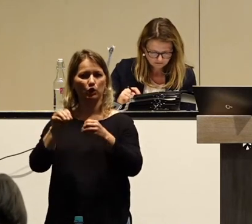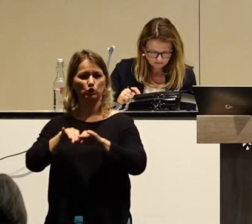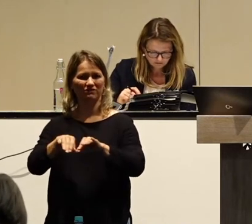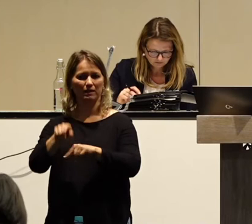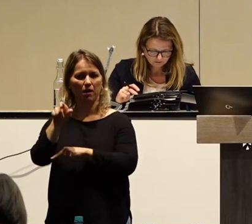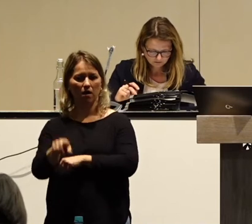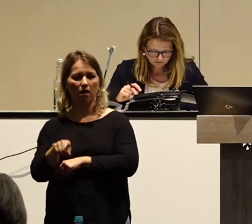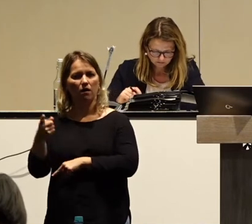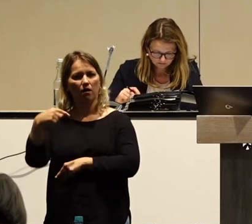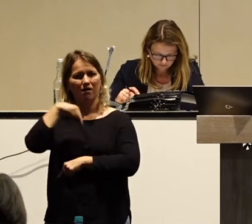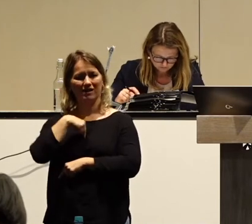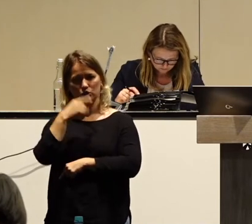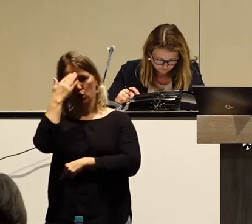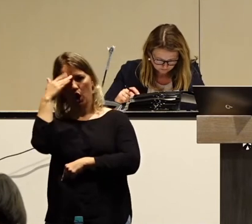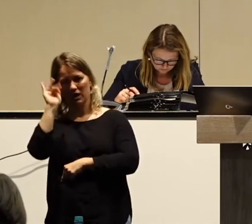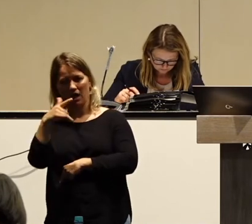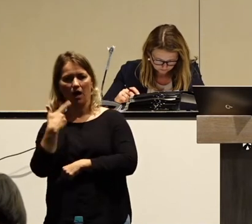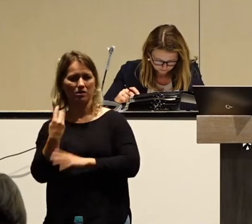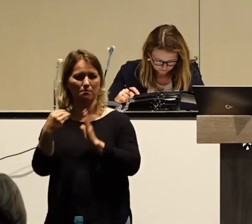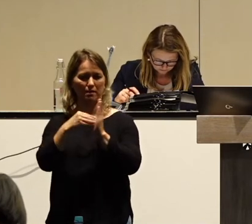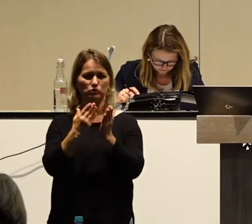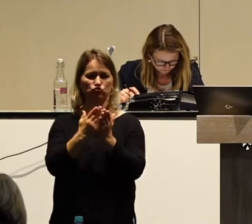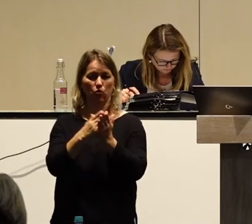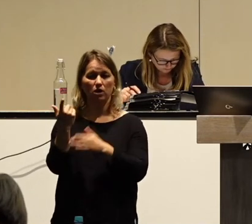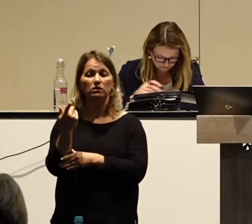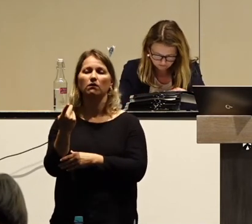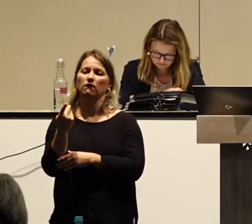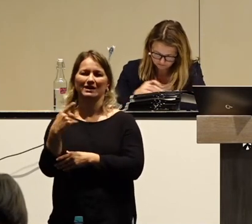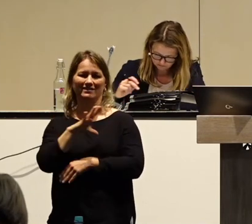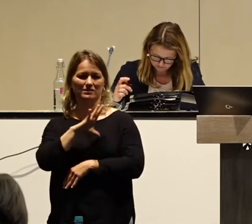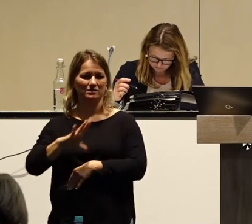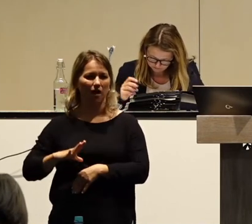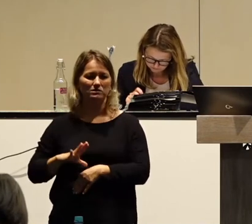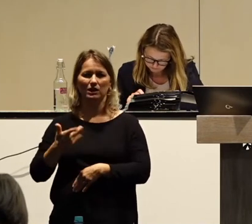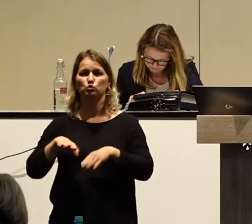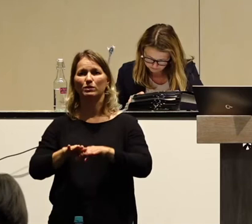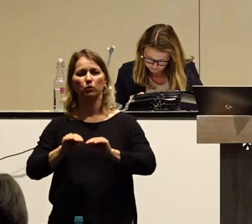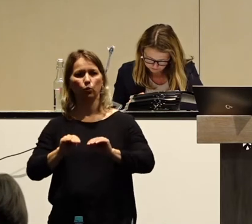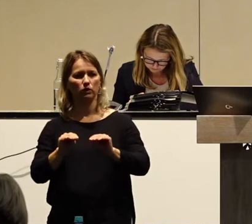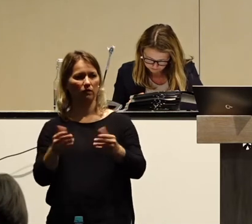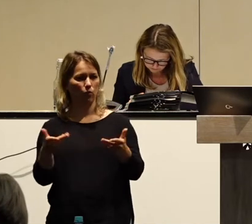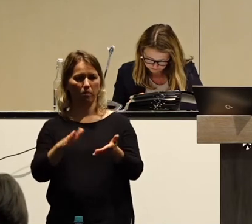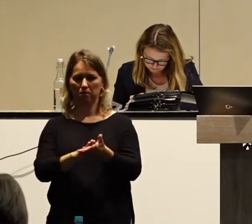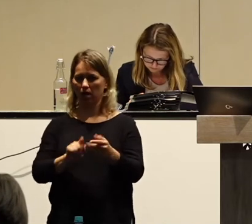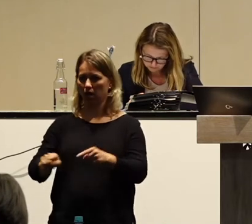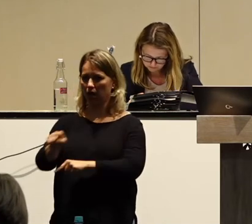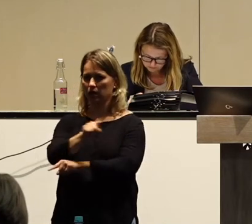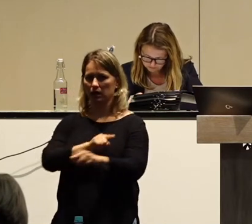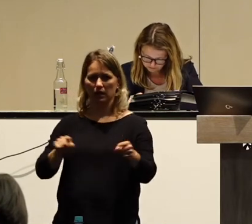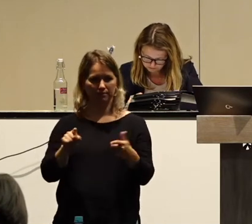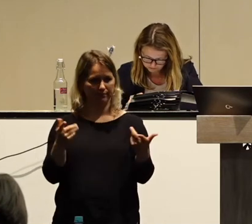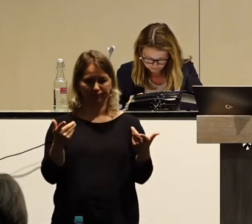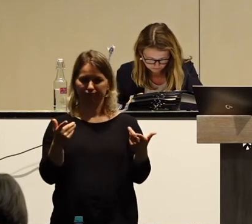seiner Sorge Ausdruck verliehen, dass der ohnehin in Sachsen stiefmütterlich behandelte Schwimmunterricht, wo ohnehin in Sachsen viele